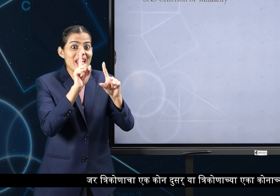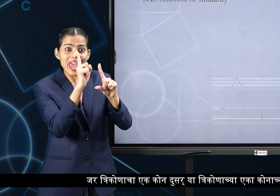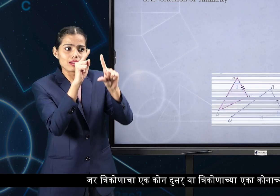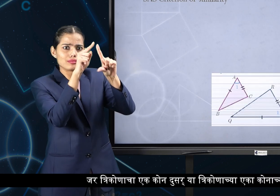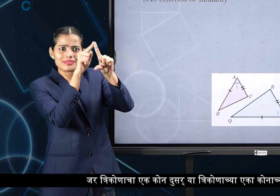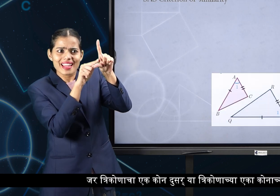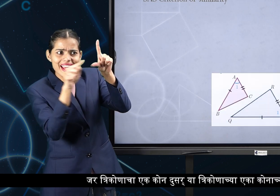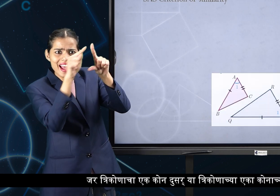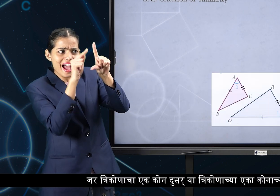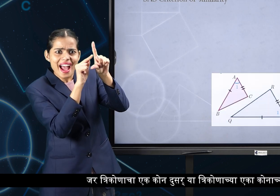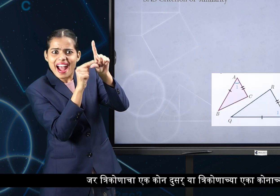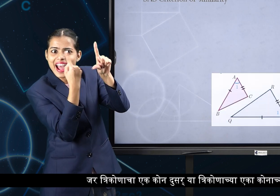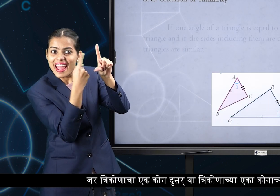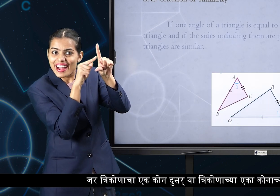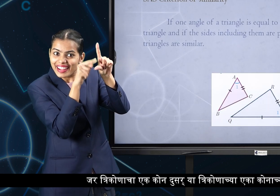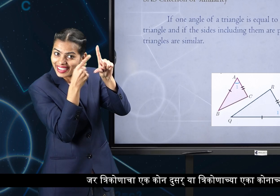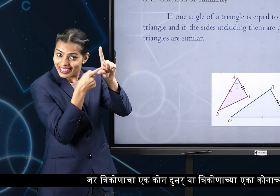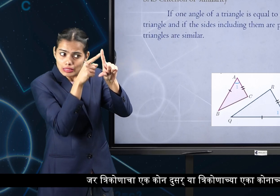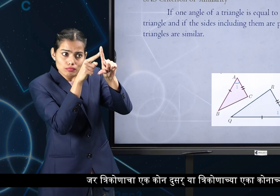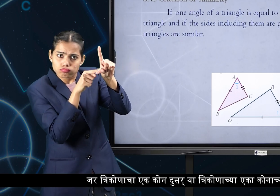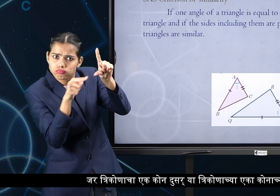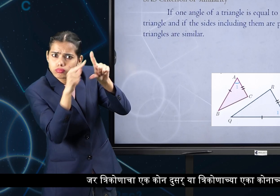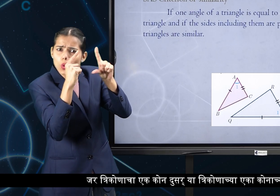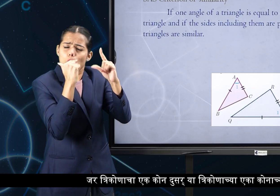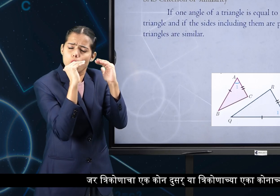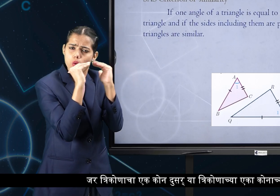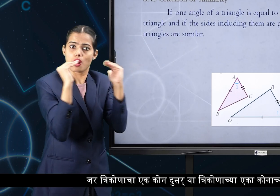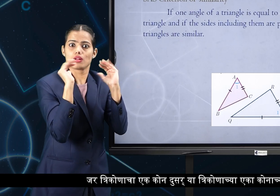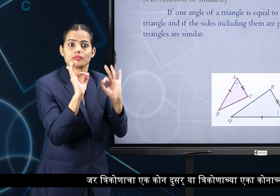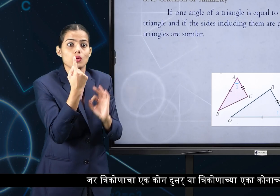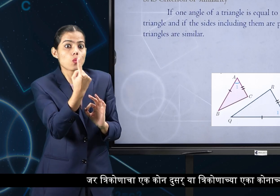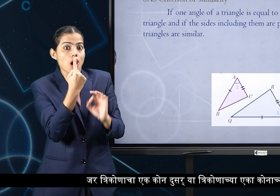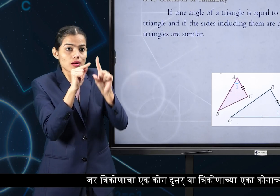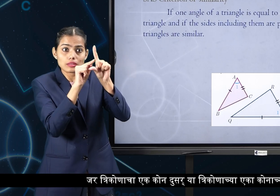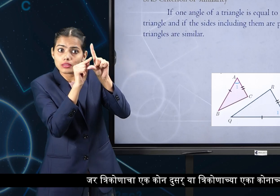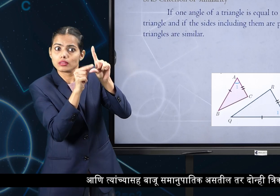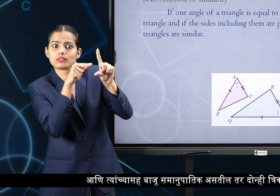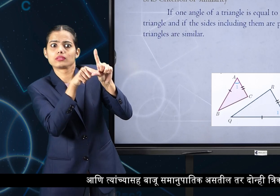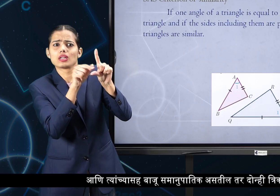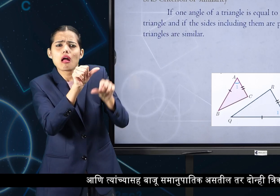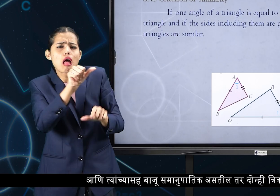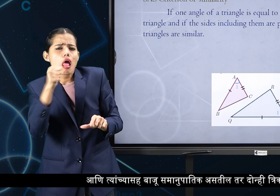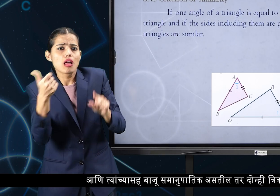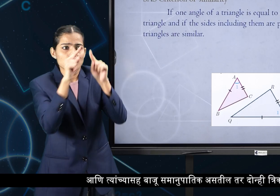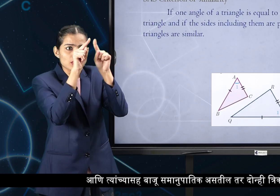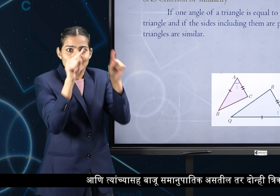जर त्रिकोणाचा एक कोन दुसरा त्रिकोणाचा एक कोनाच्या बरोबरचा असेल आणि त्याच्यासह